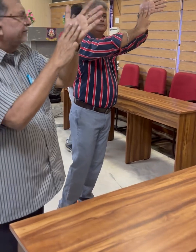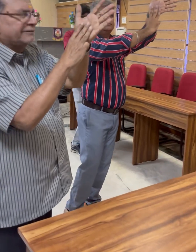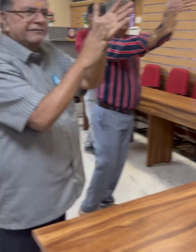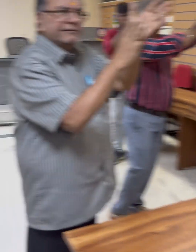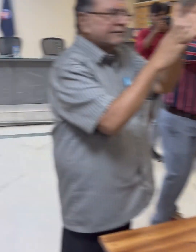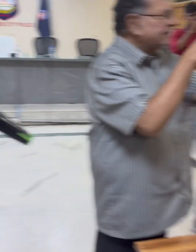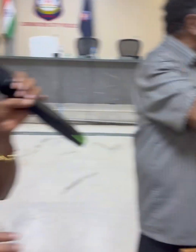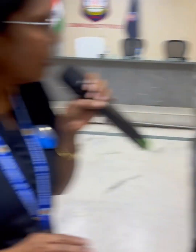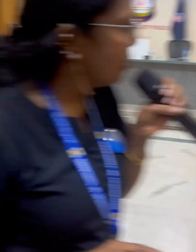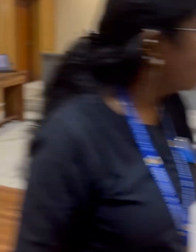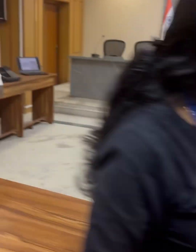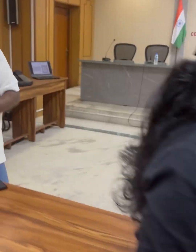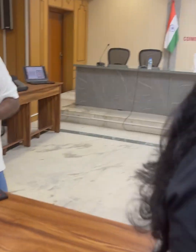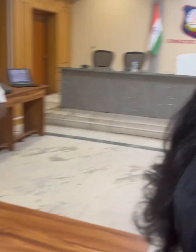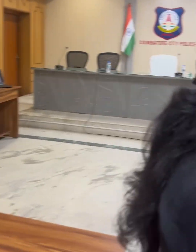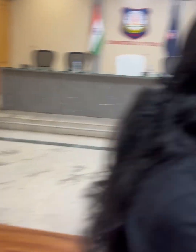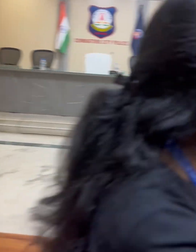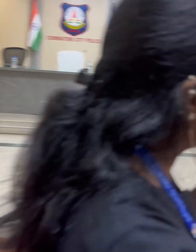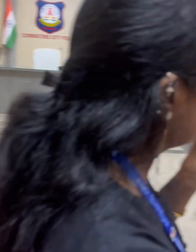என் வந்துட்டு 3 ஃபிங்கர்ஸ்